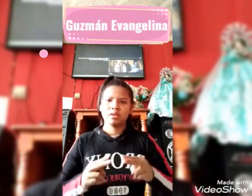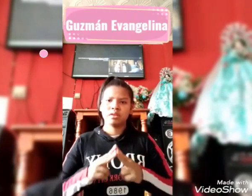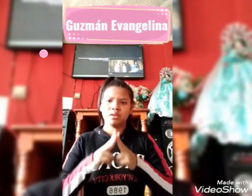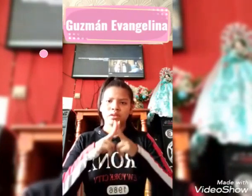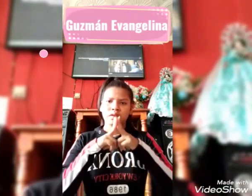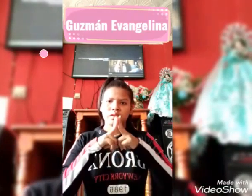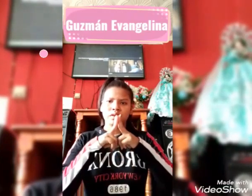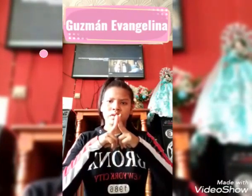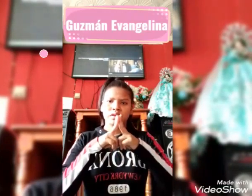Música